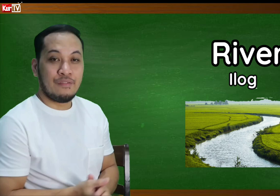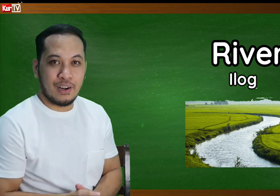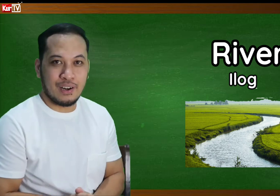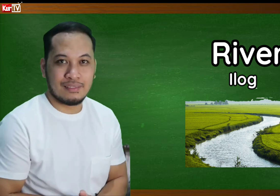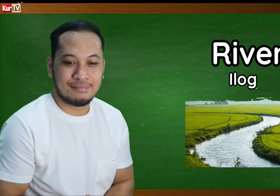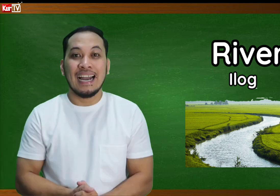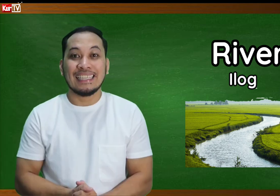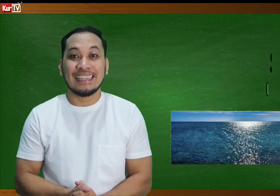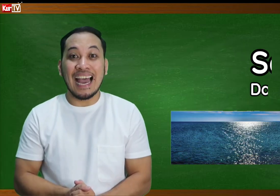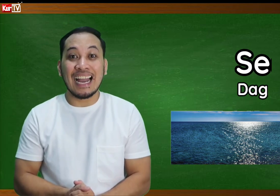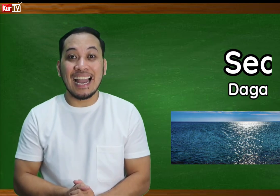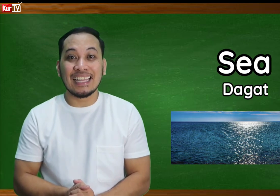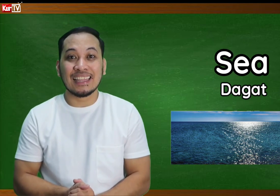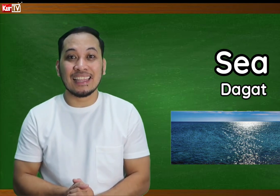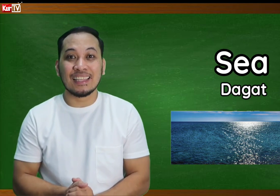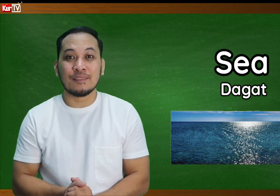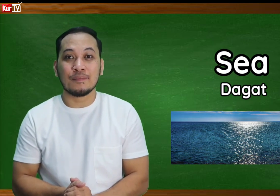River. Dagat.